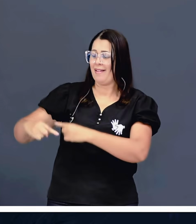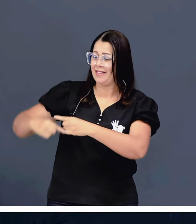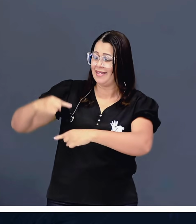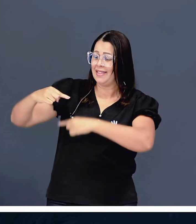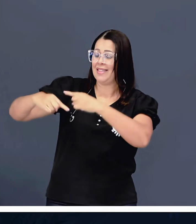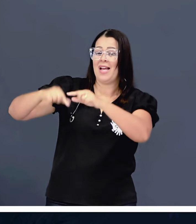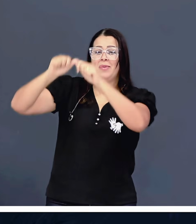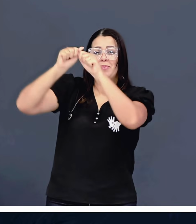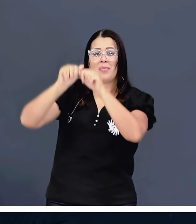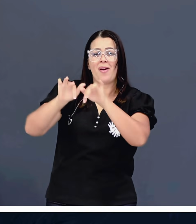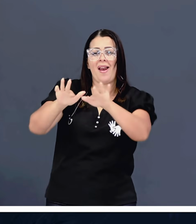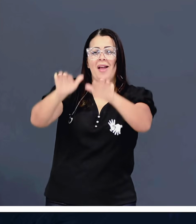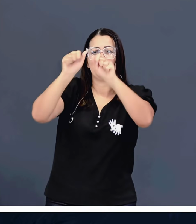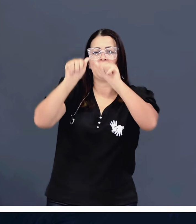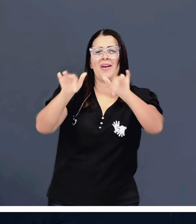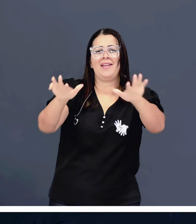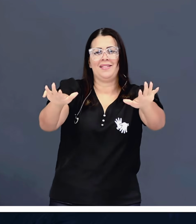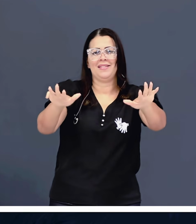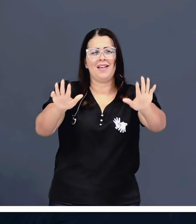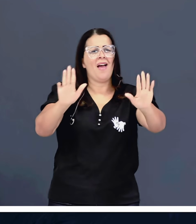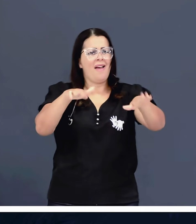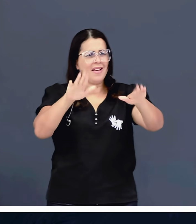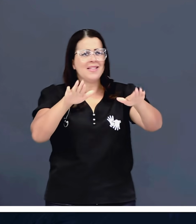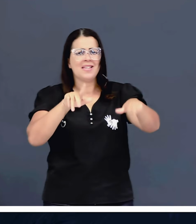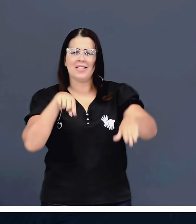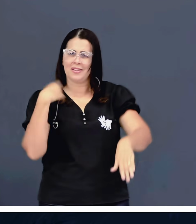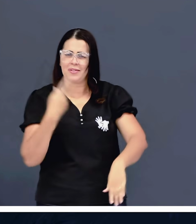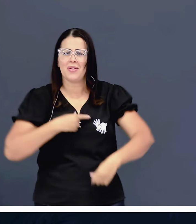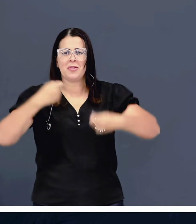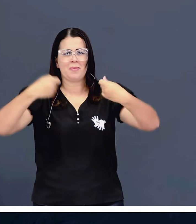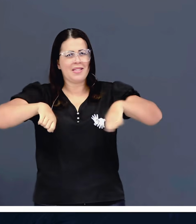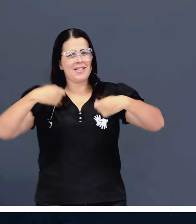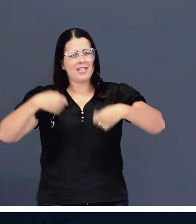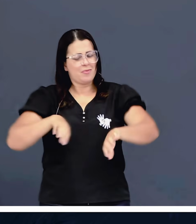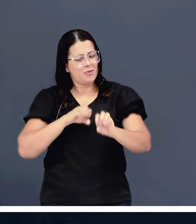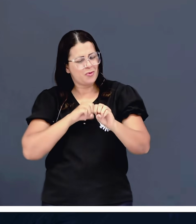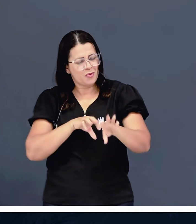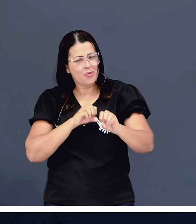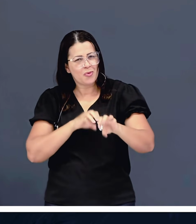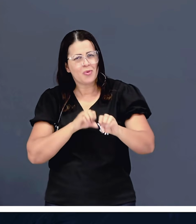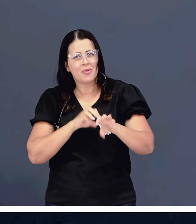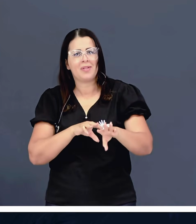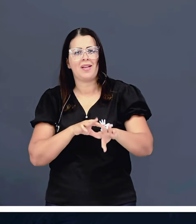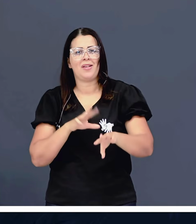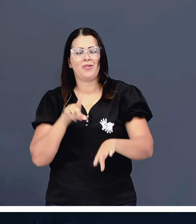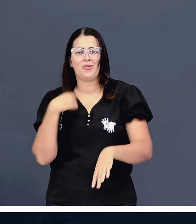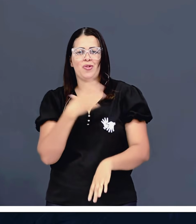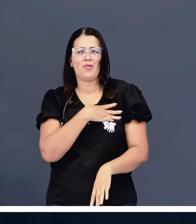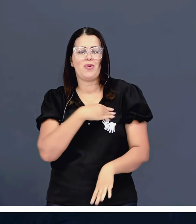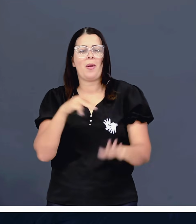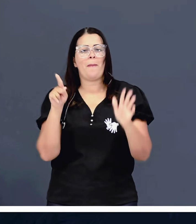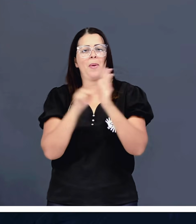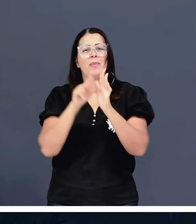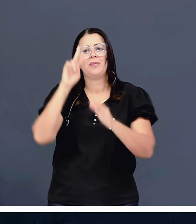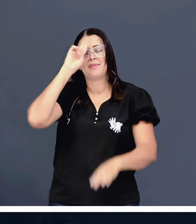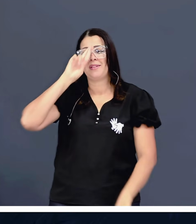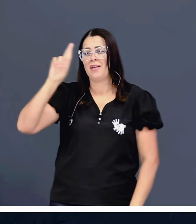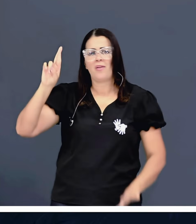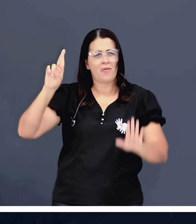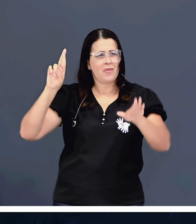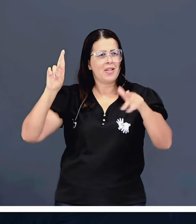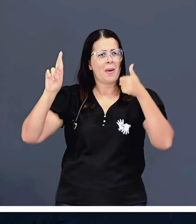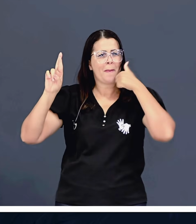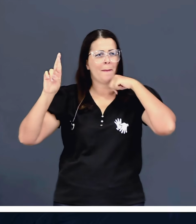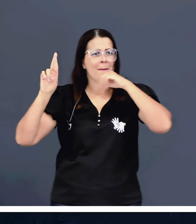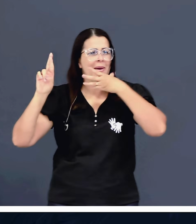ser abençoada. É assim, pais, que nós precisamos criar os nossos filhos, porque eles pertencem ao Senhor. Quem aqui é o pai e a